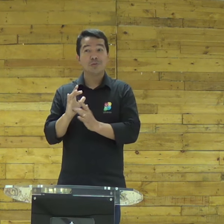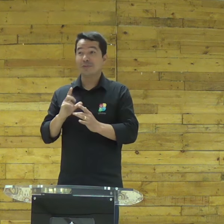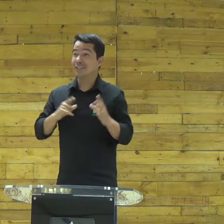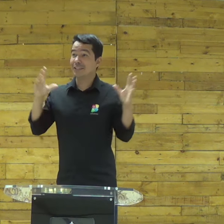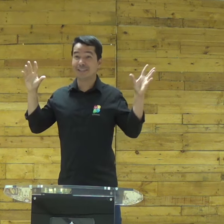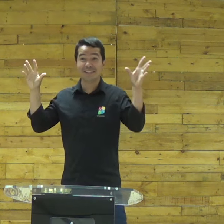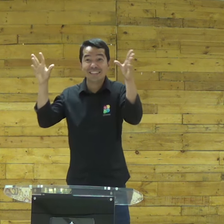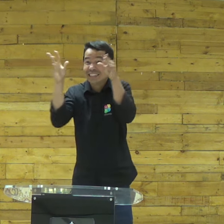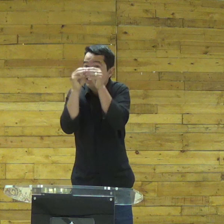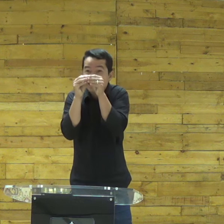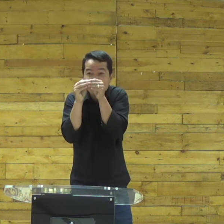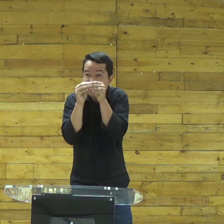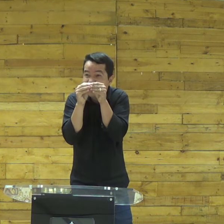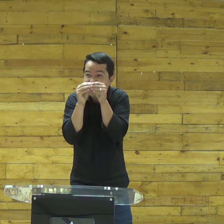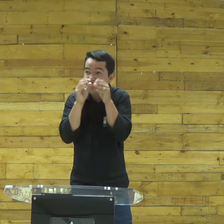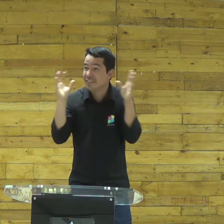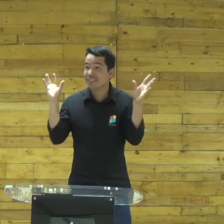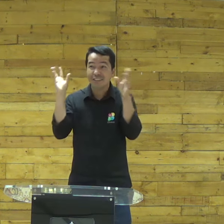mandamentos Jesus resumiu